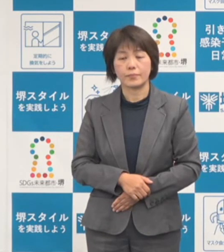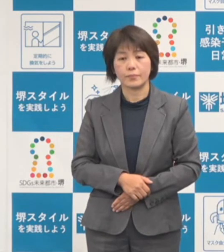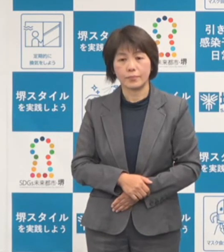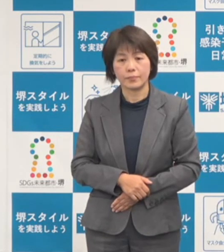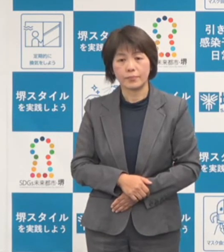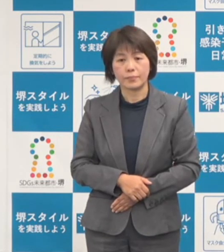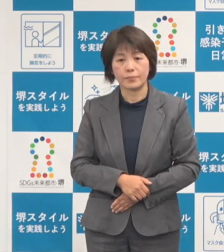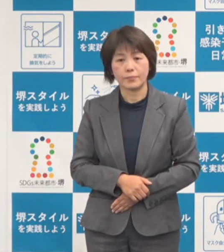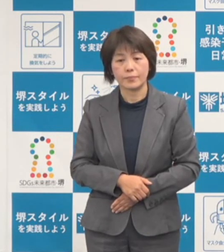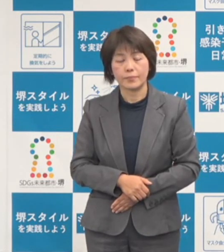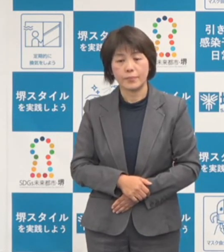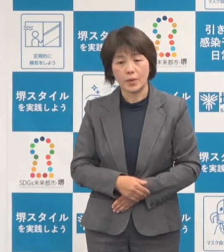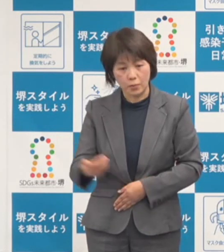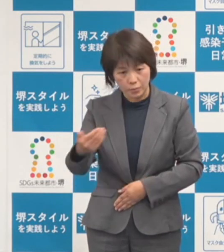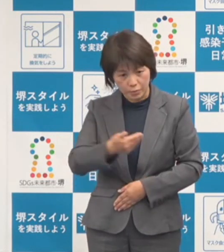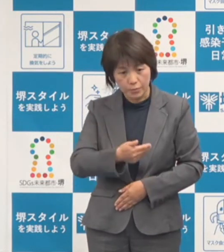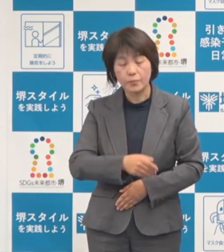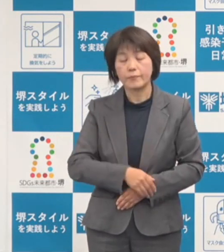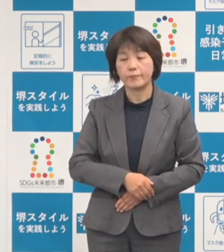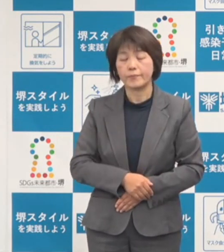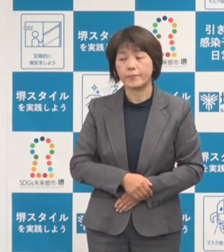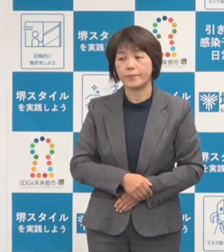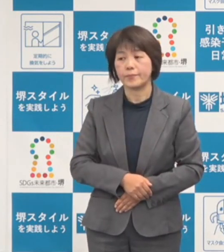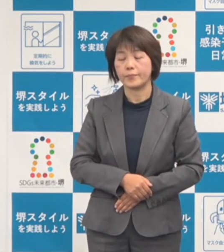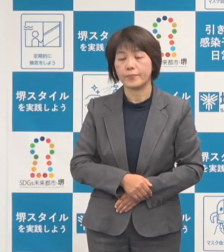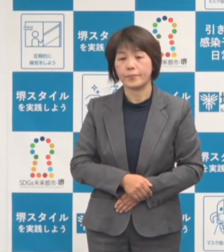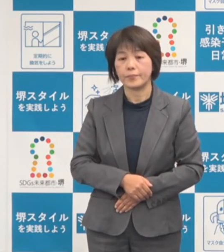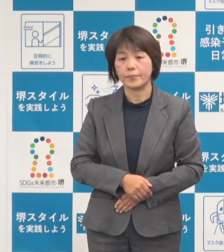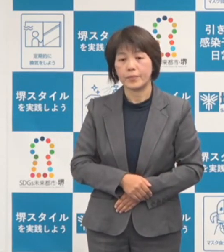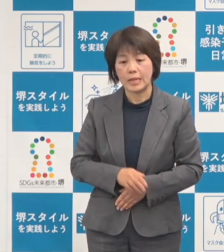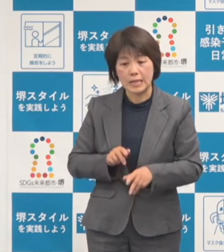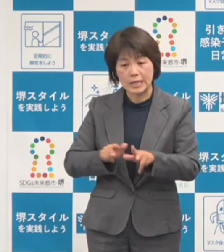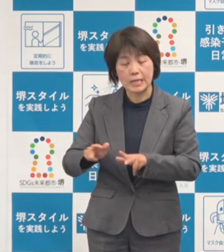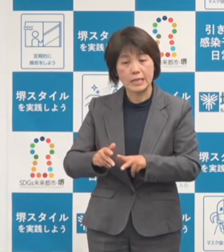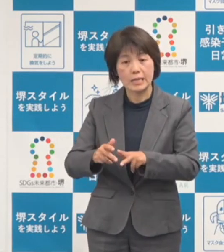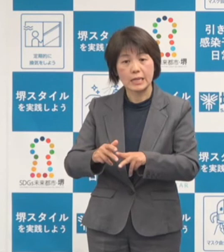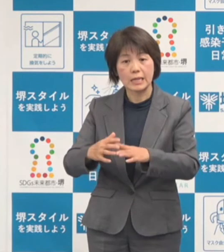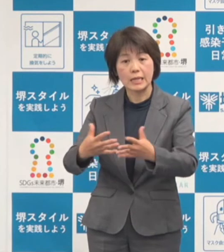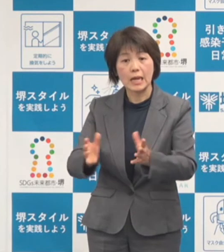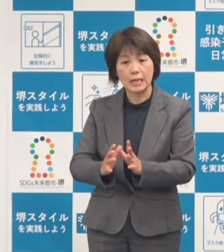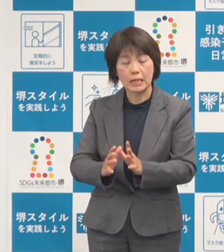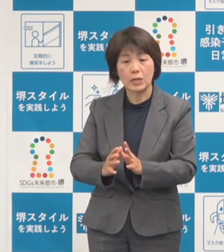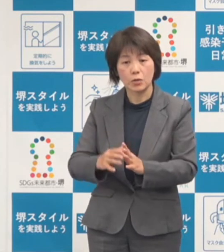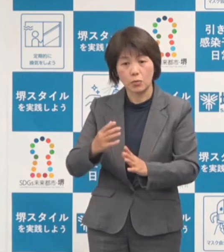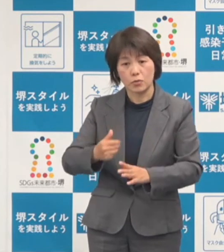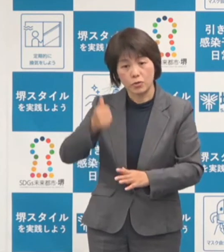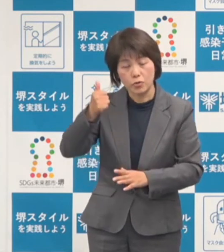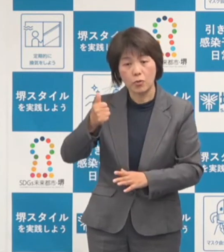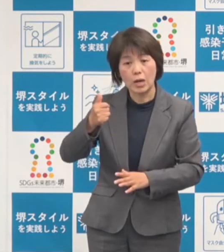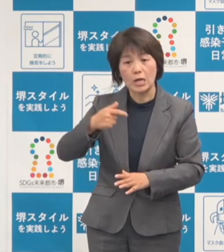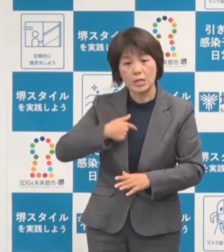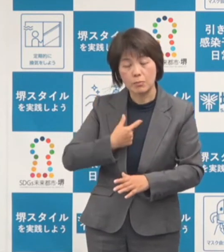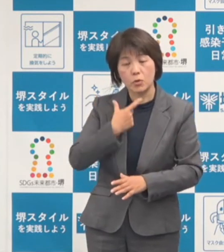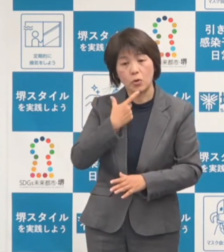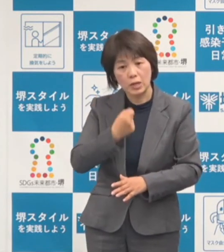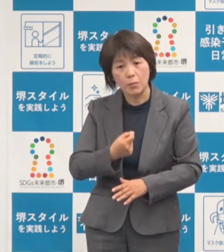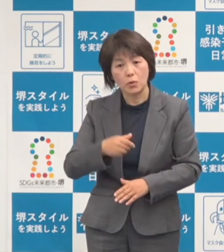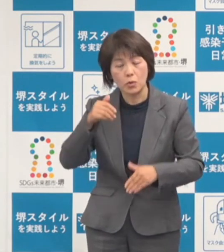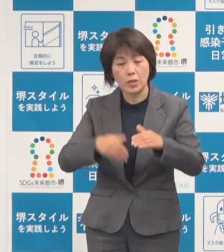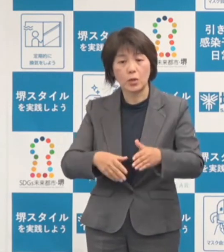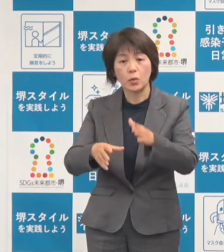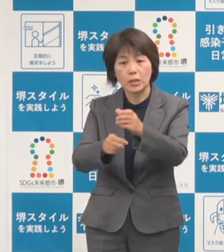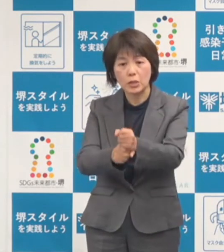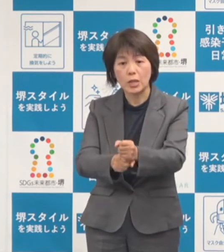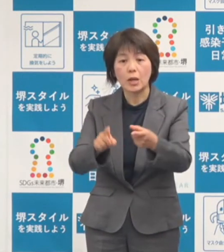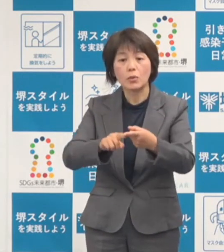重ねてになるんですけれども、自治体の首長が自身の希望する選挙の日程に合わせるために、任